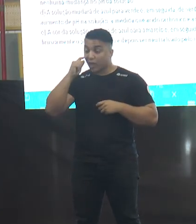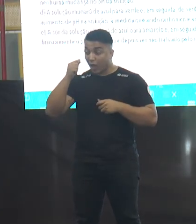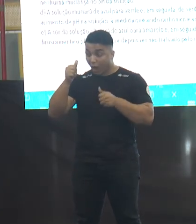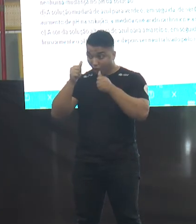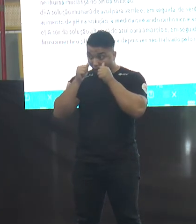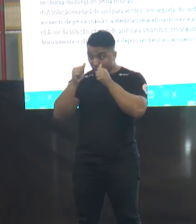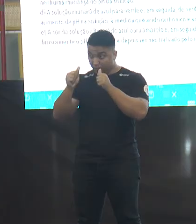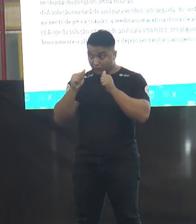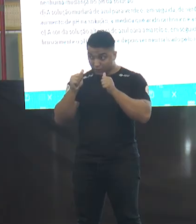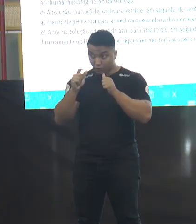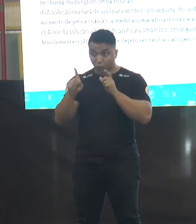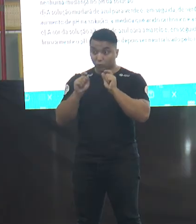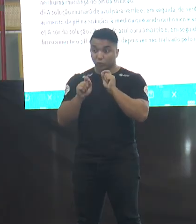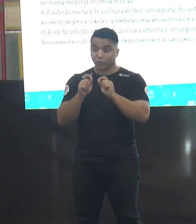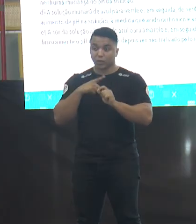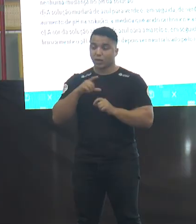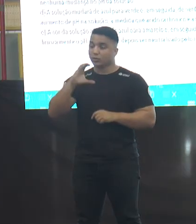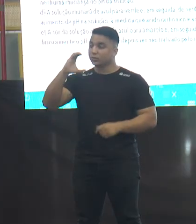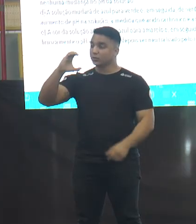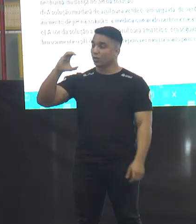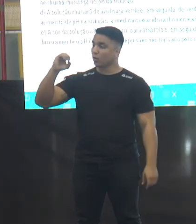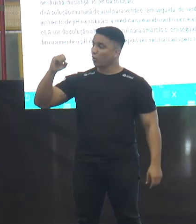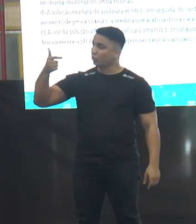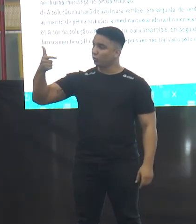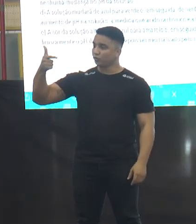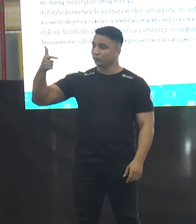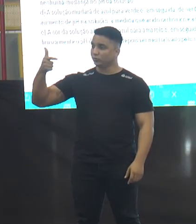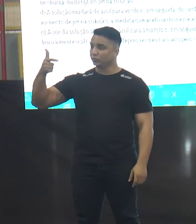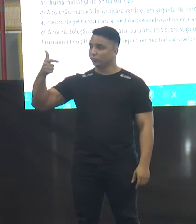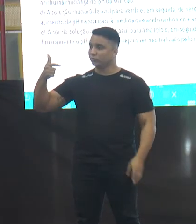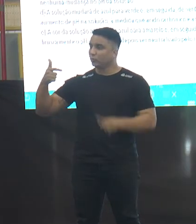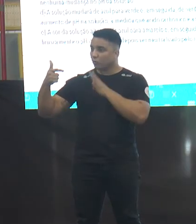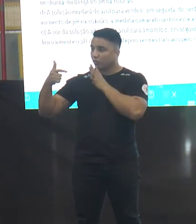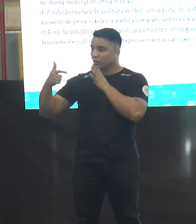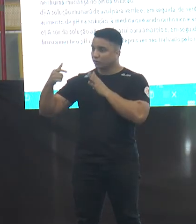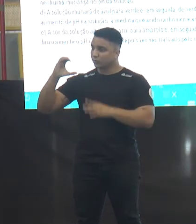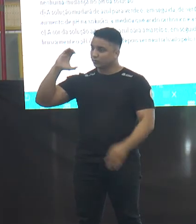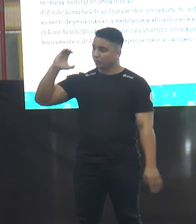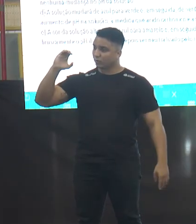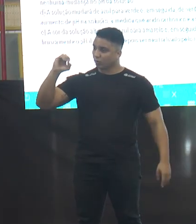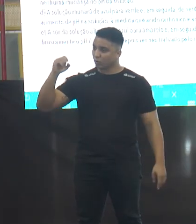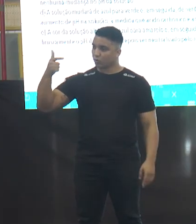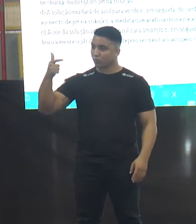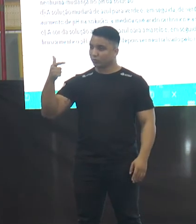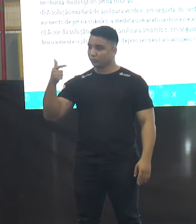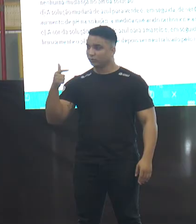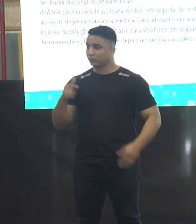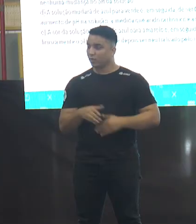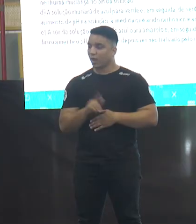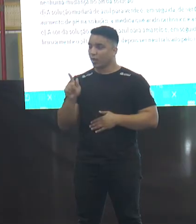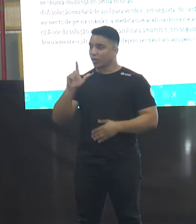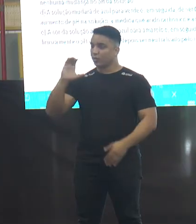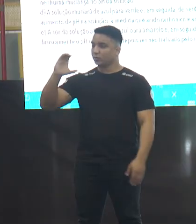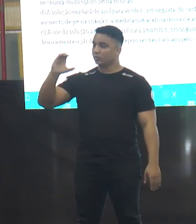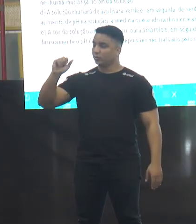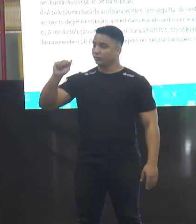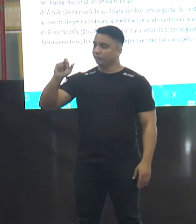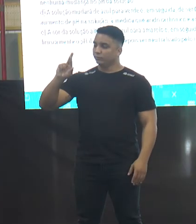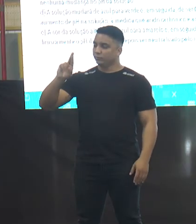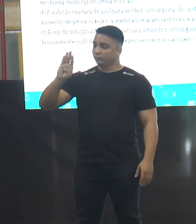muita atenção nessa substância que é o CO2. Muita. Não precisa se mexer em nada, é só olhar para